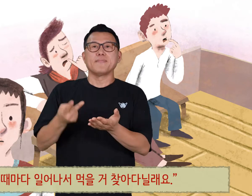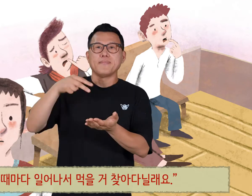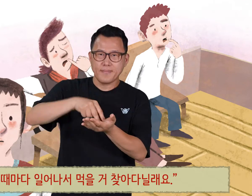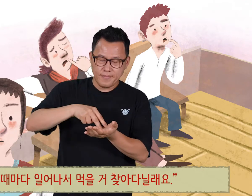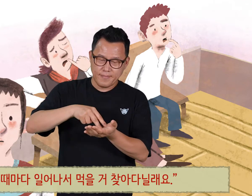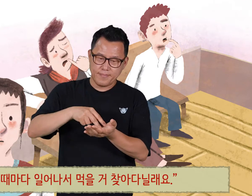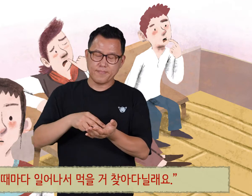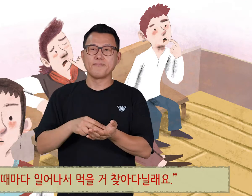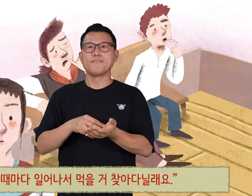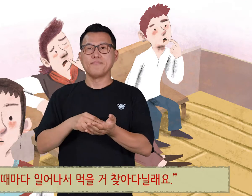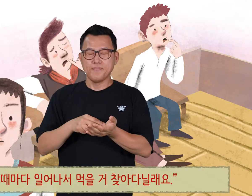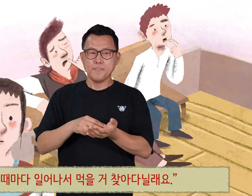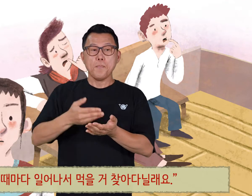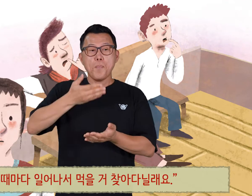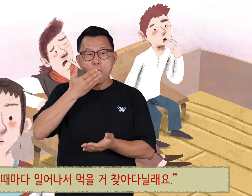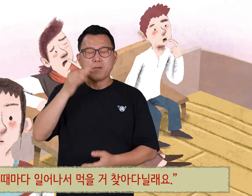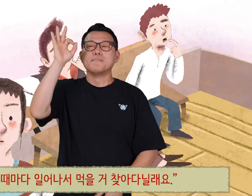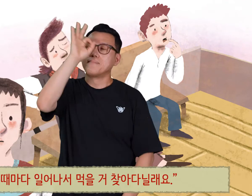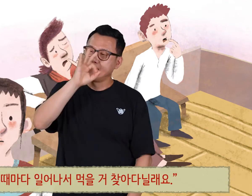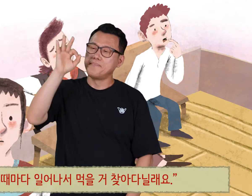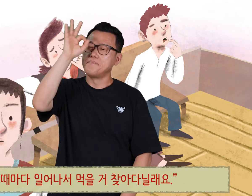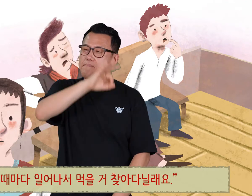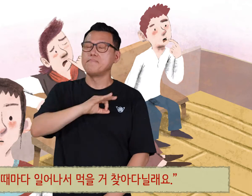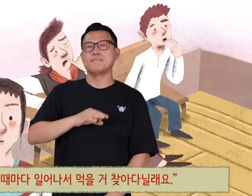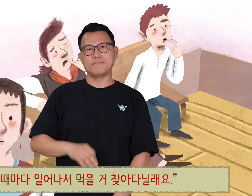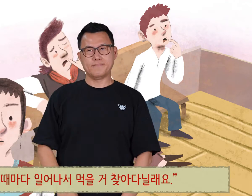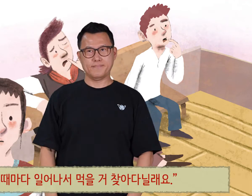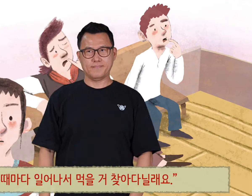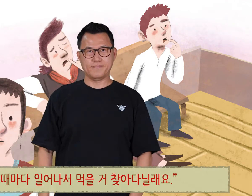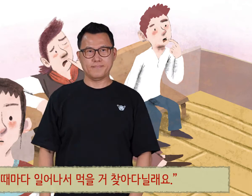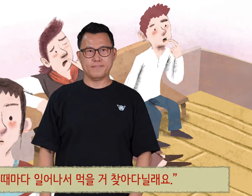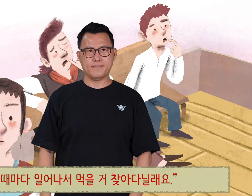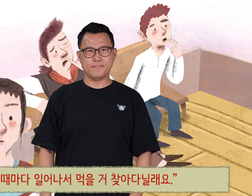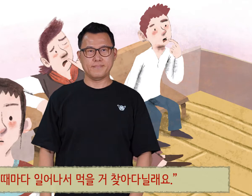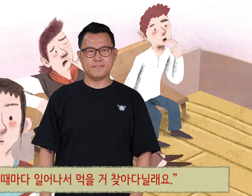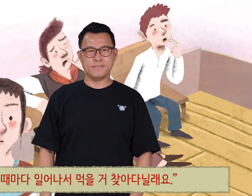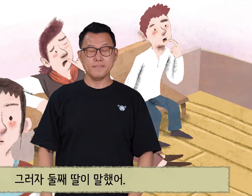배고플 때마다 일어나서 먹을 걸 찾아다닐래요.